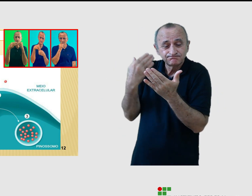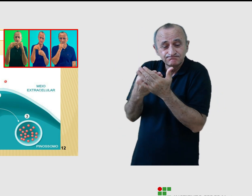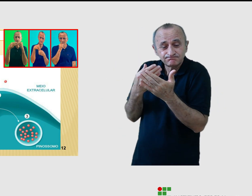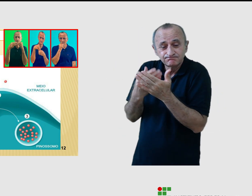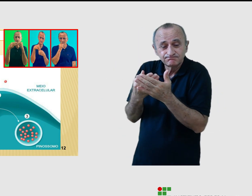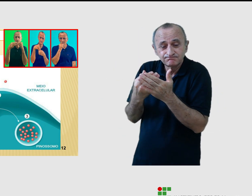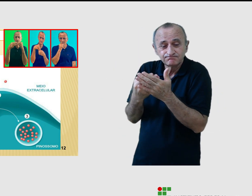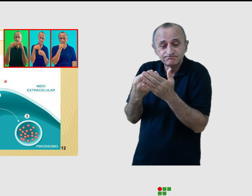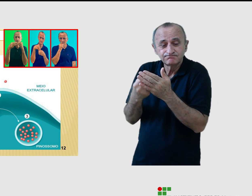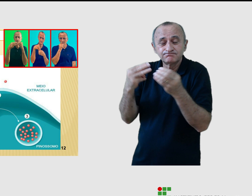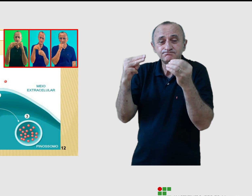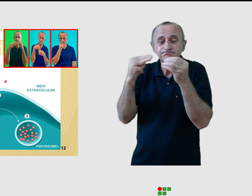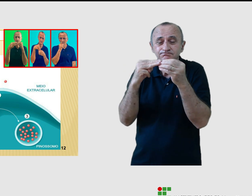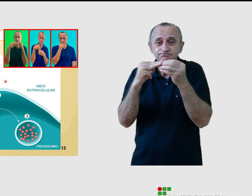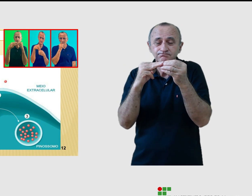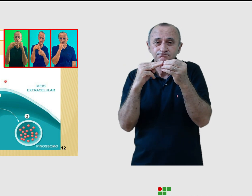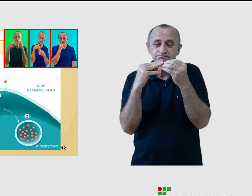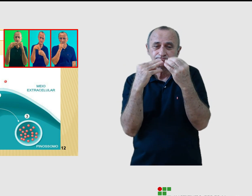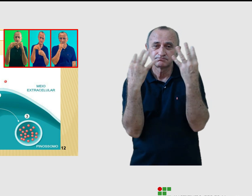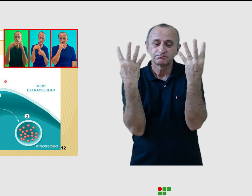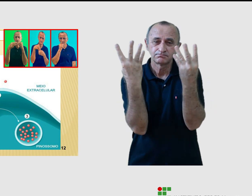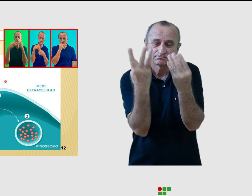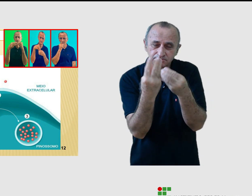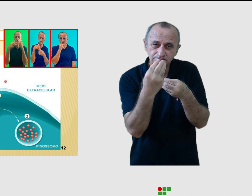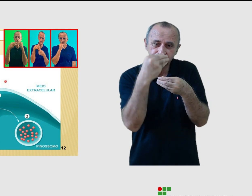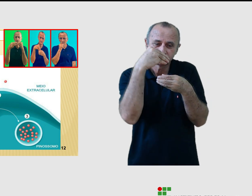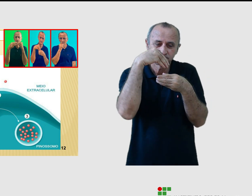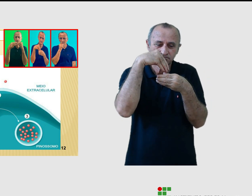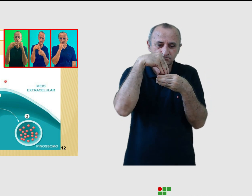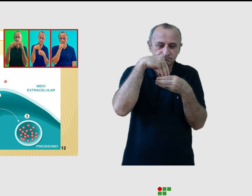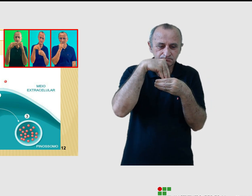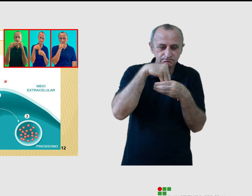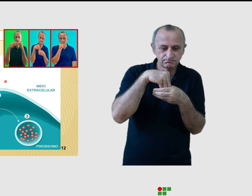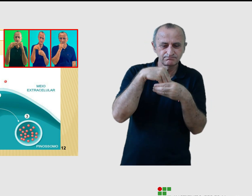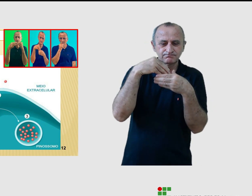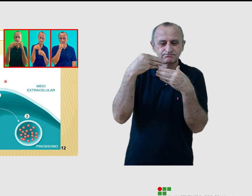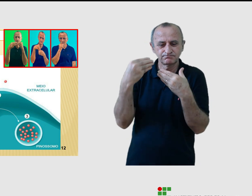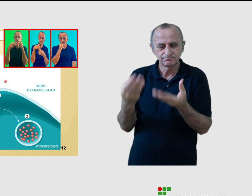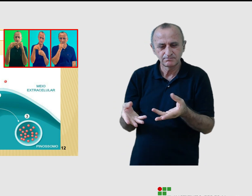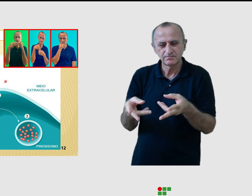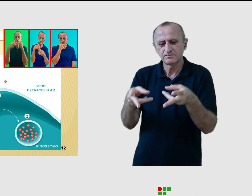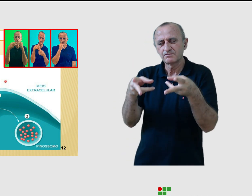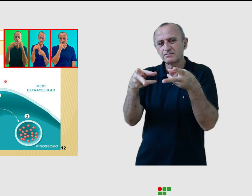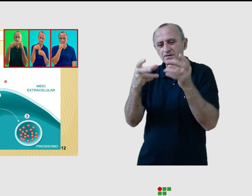Pinocitose. Vamos aprofundar nosso estudo sobre a endocitose?